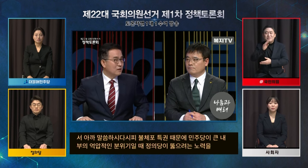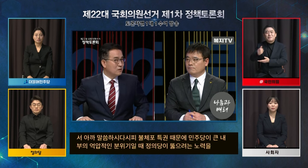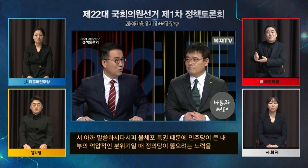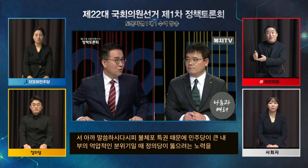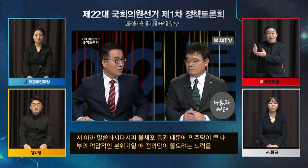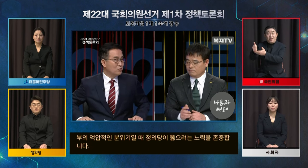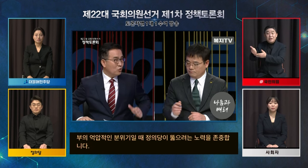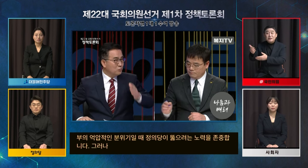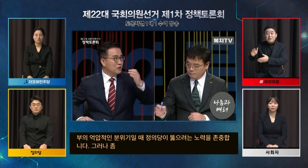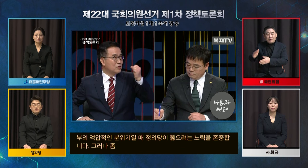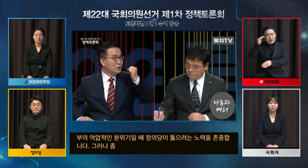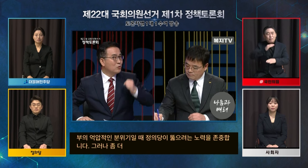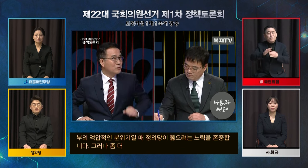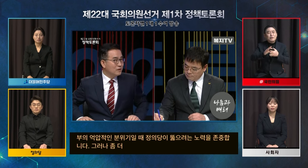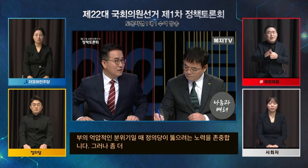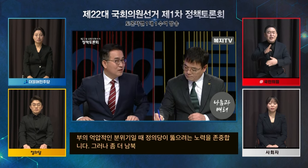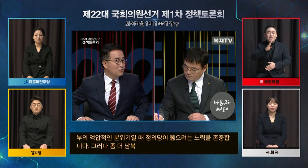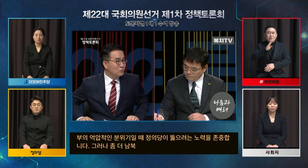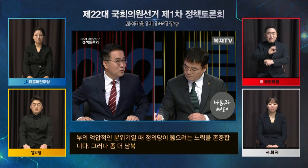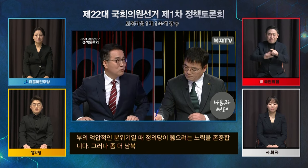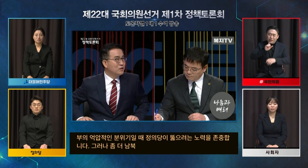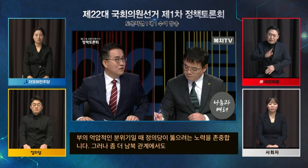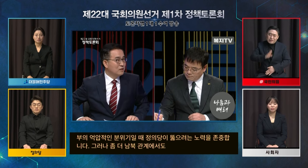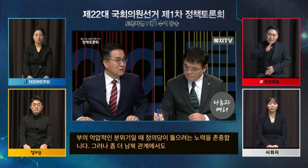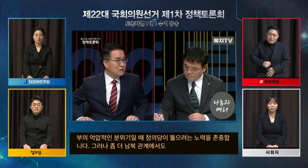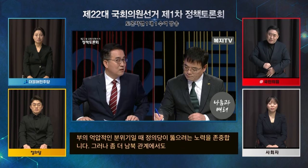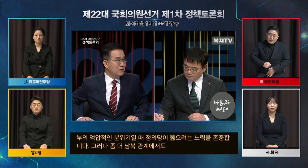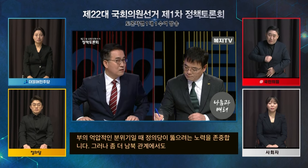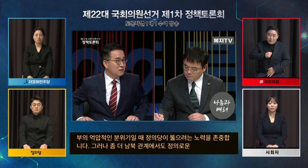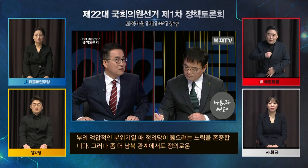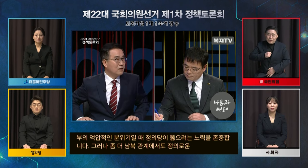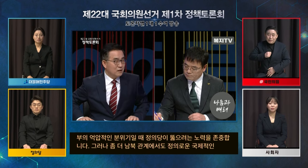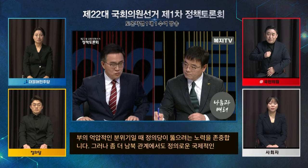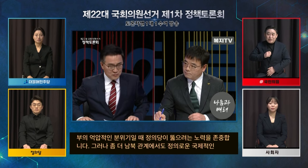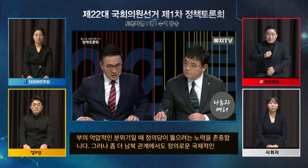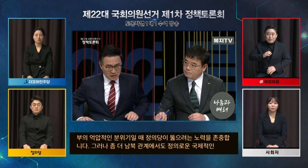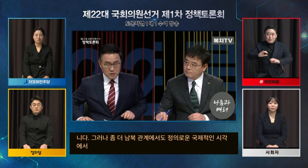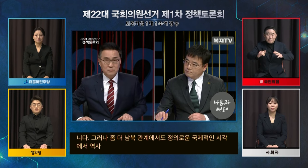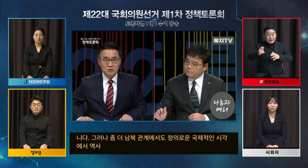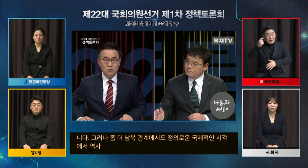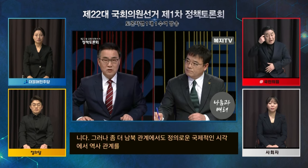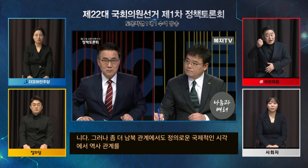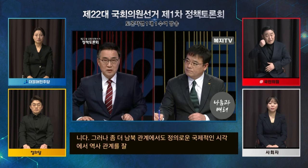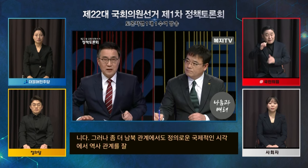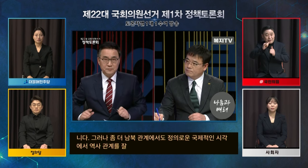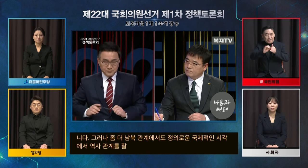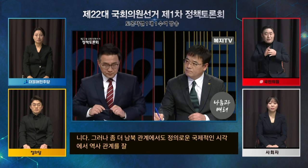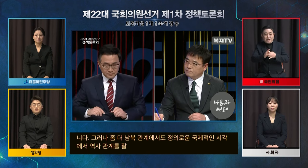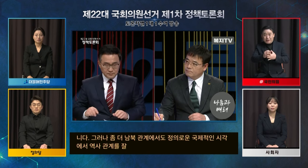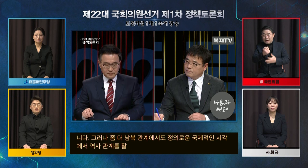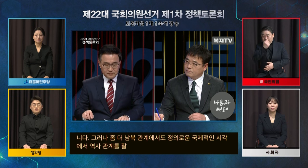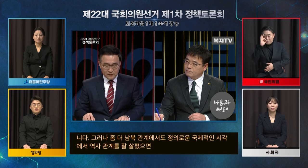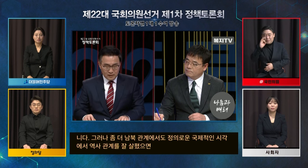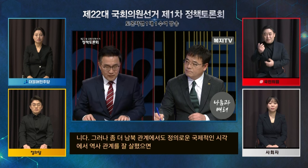남북관계에서도 조금 더 정의로운 조금 더 국제적인 이런 시각에서 역사관계를 좀 잘 살폈으면 좋겠습니다.